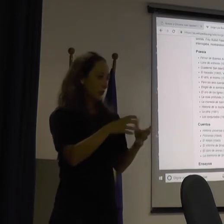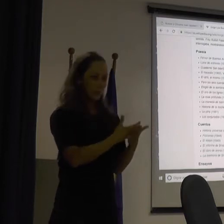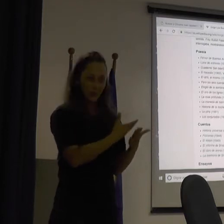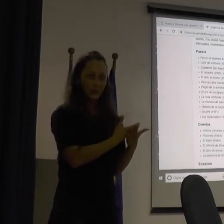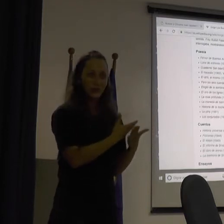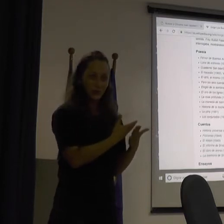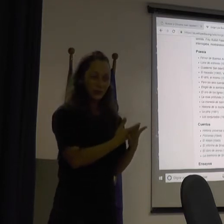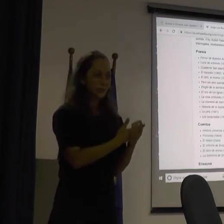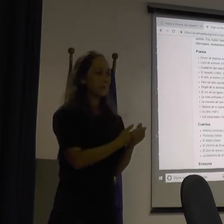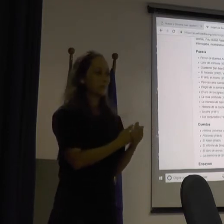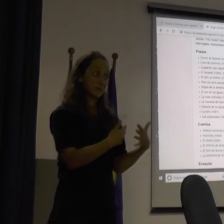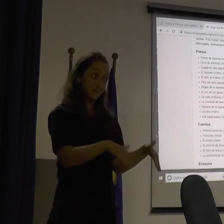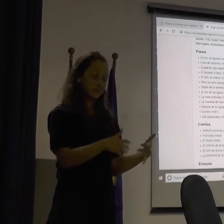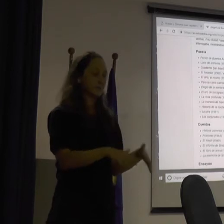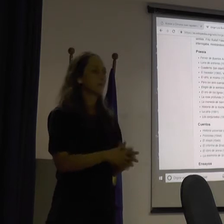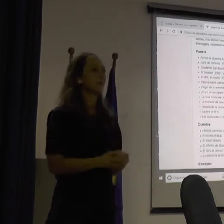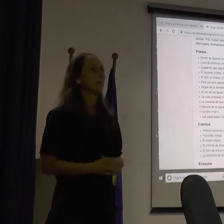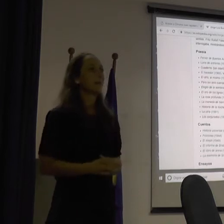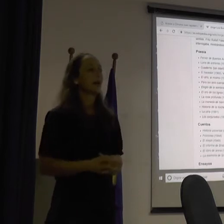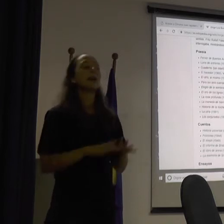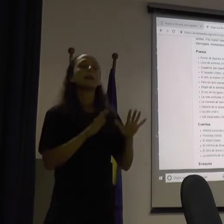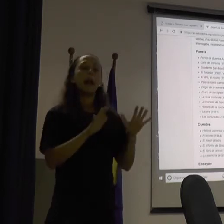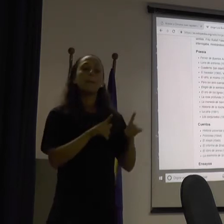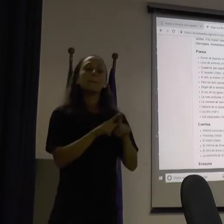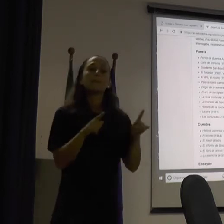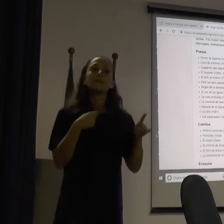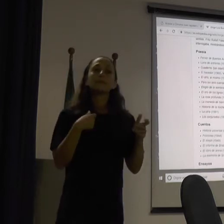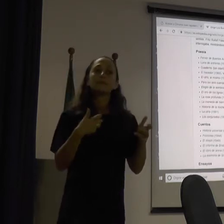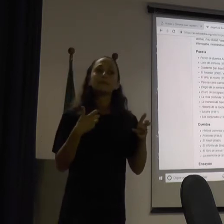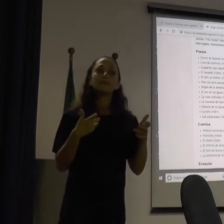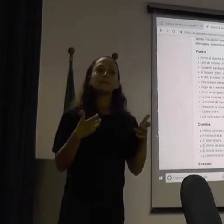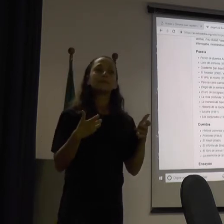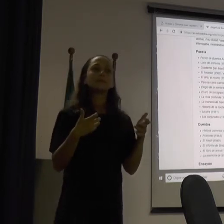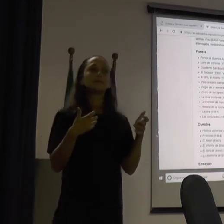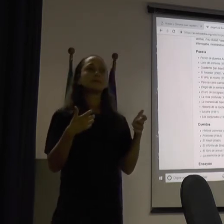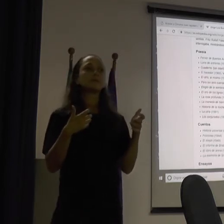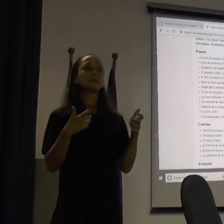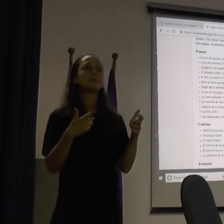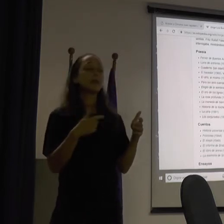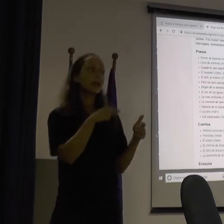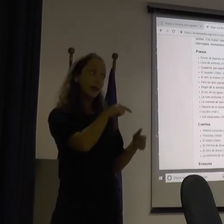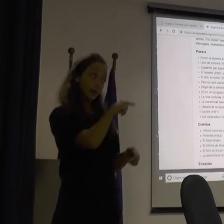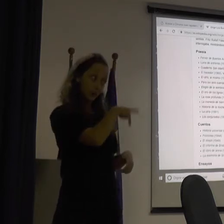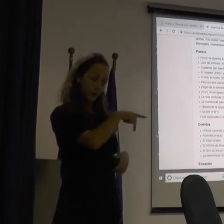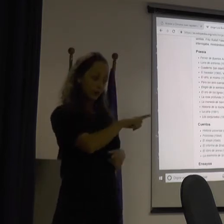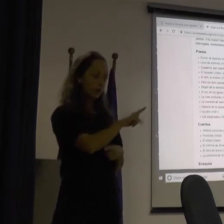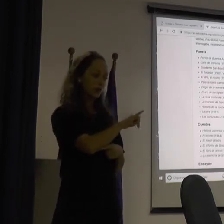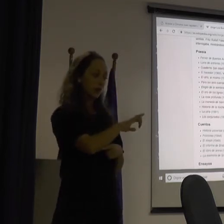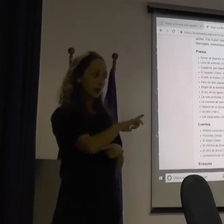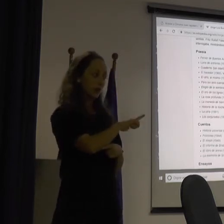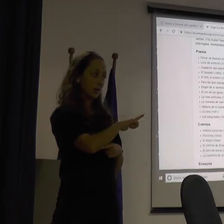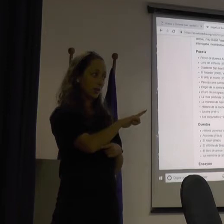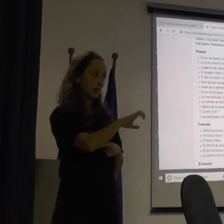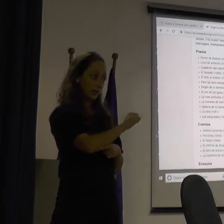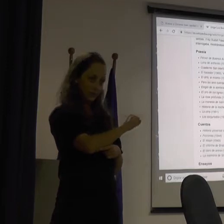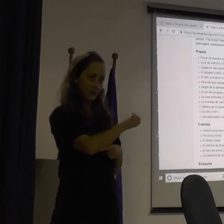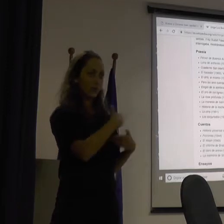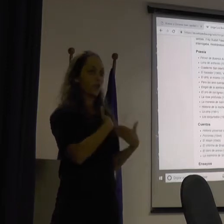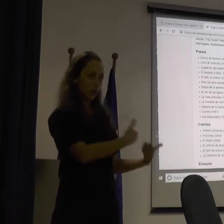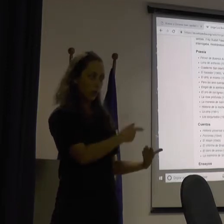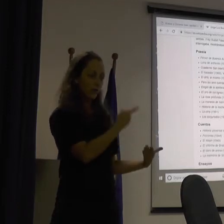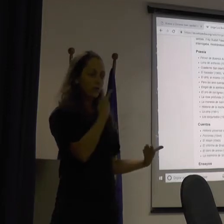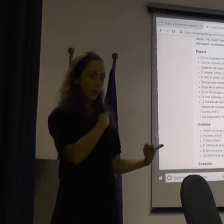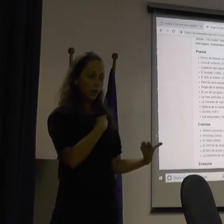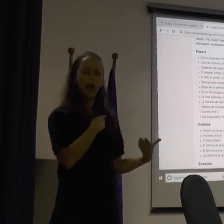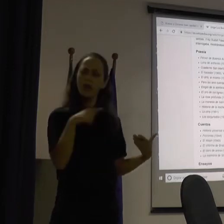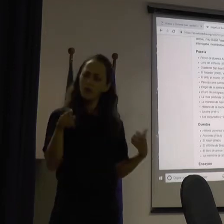Mas eu queria chamar a atenção quando o Gil me convidou, ele disse, de repente você pode falar sobre Borges e tal. Eu falei,